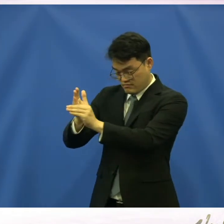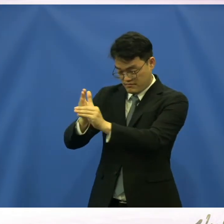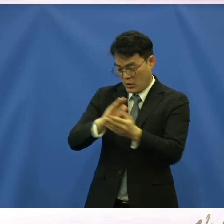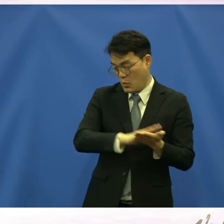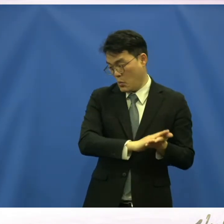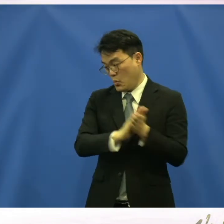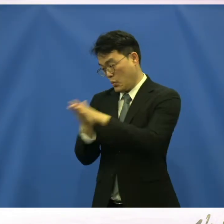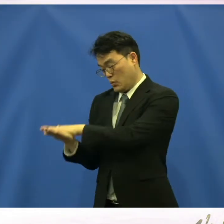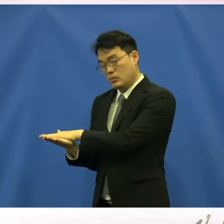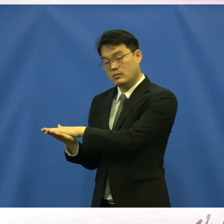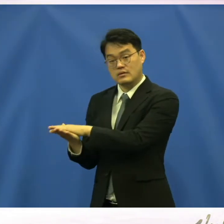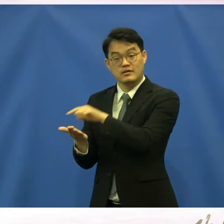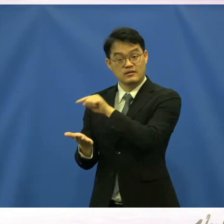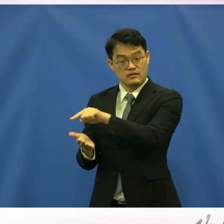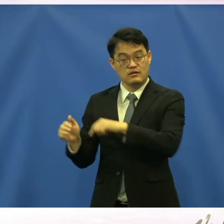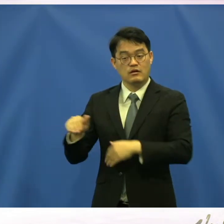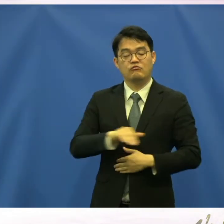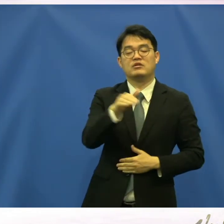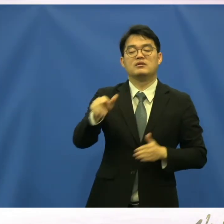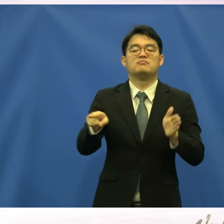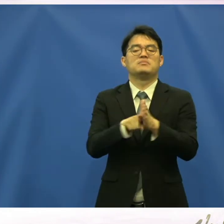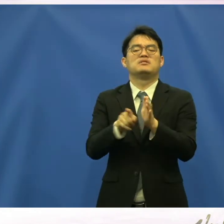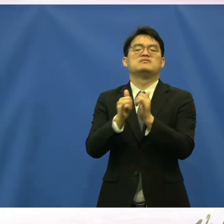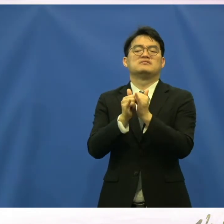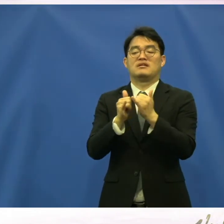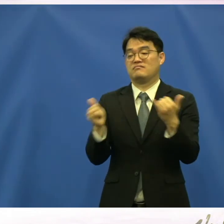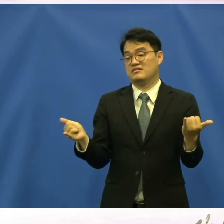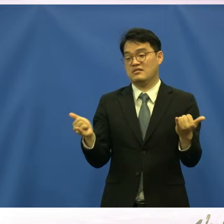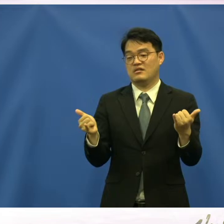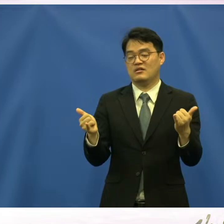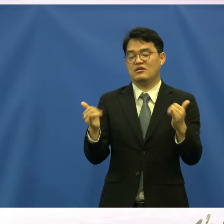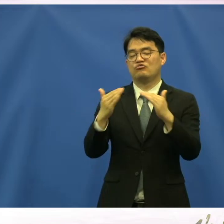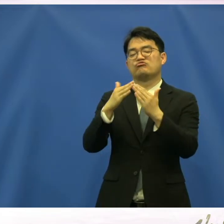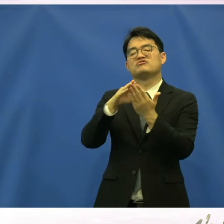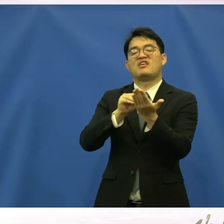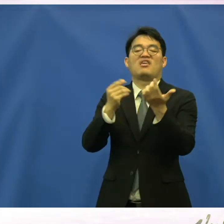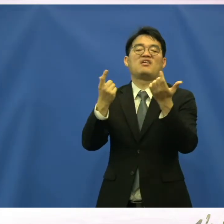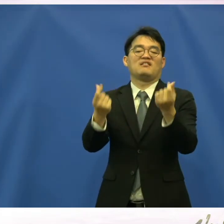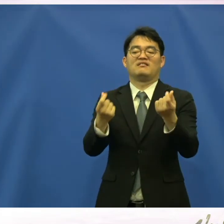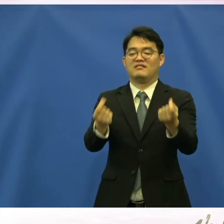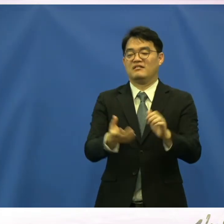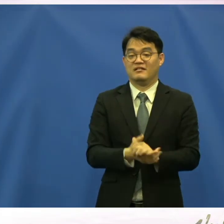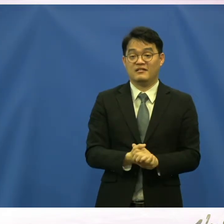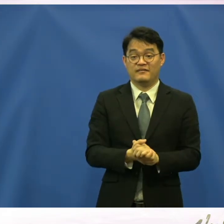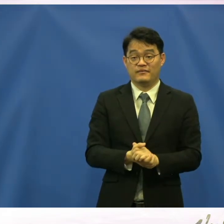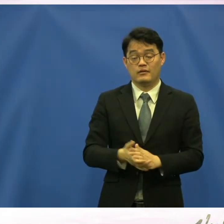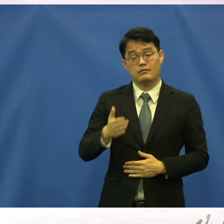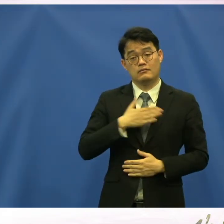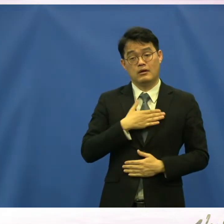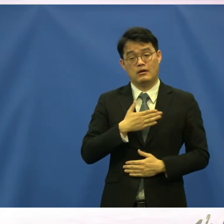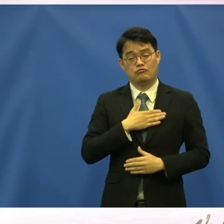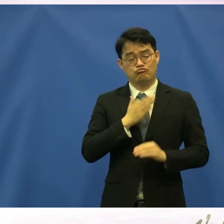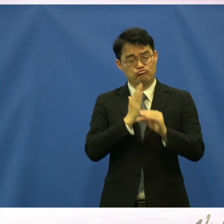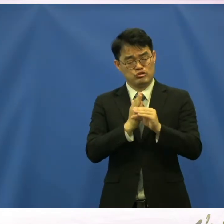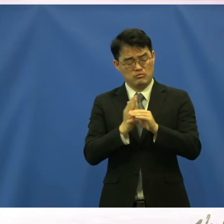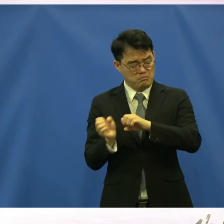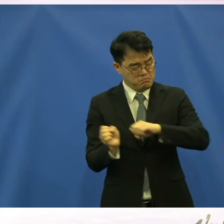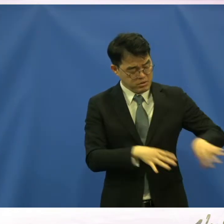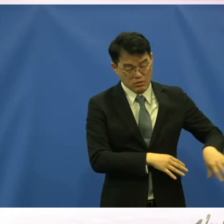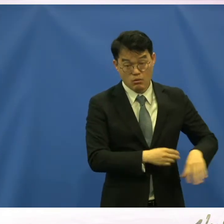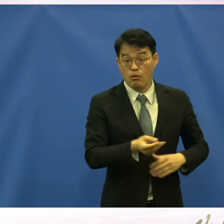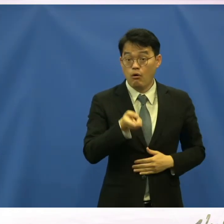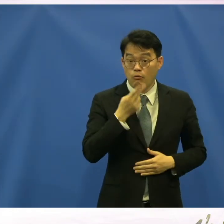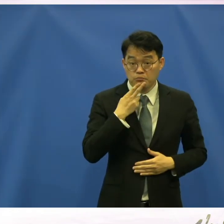그 자아가 죽어야 새로운 삶이 시작되는 겁니다. 안 죽으면 새로운 삶이 뉴라이프가